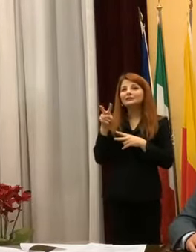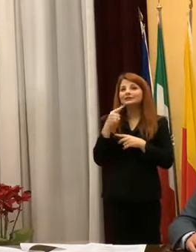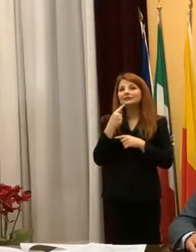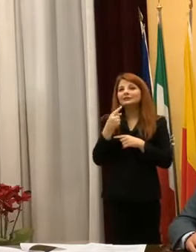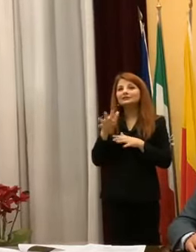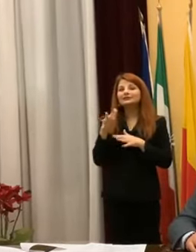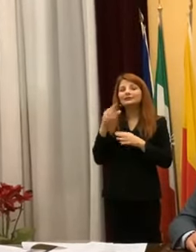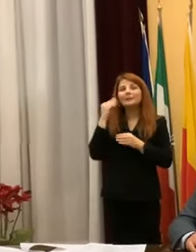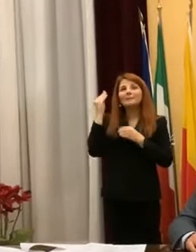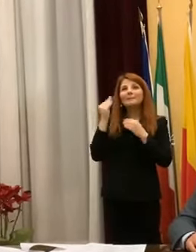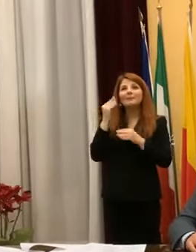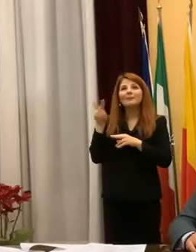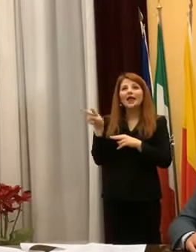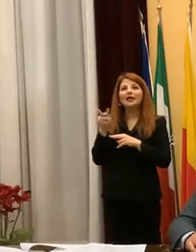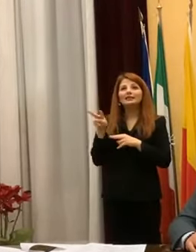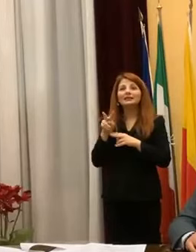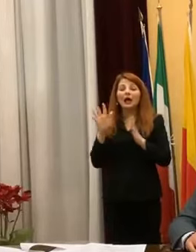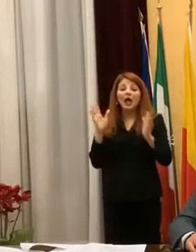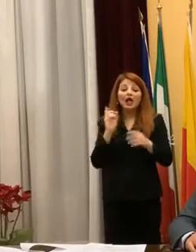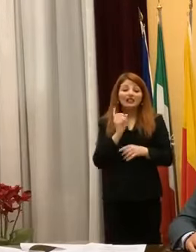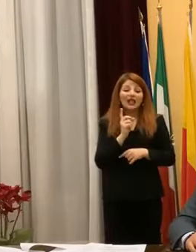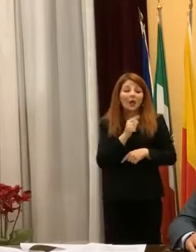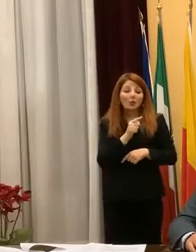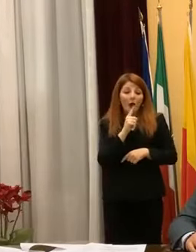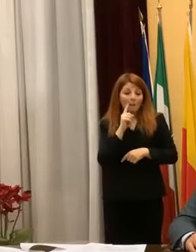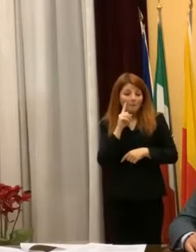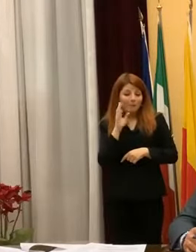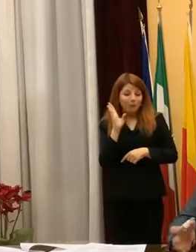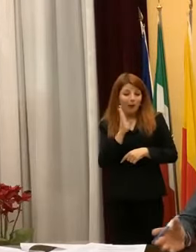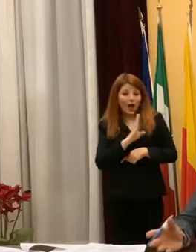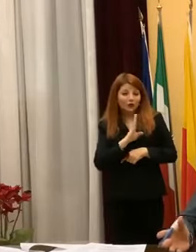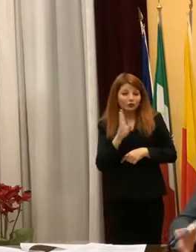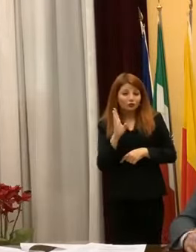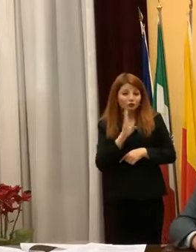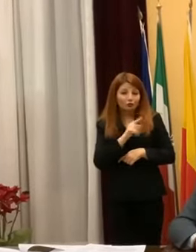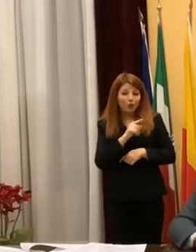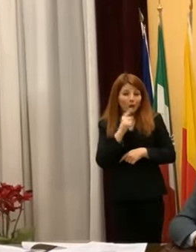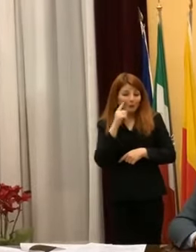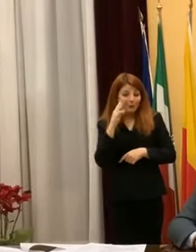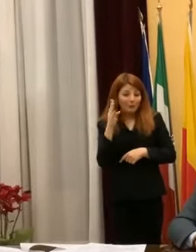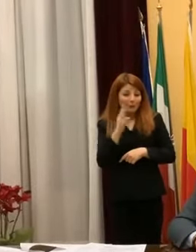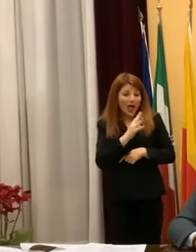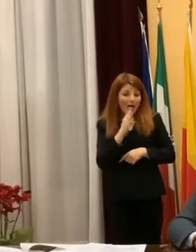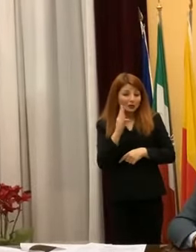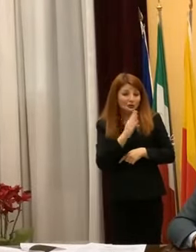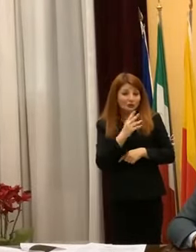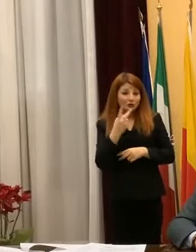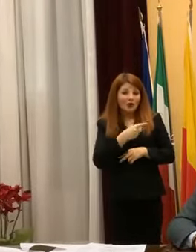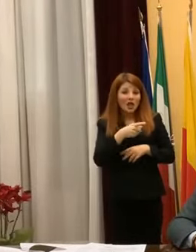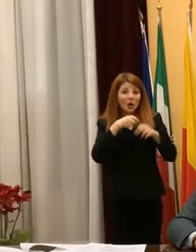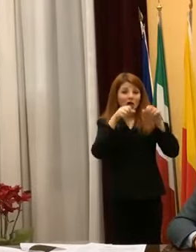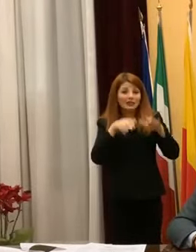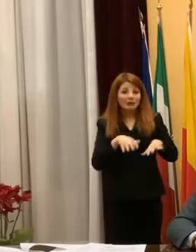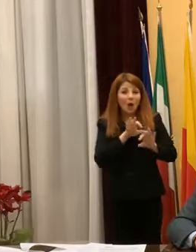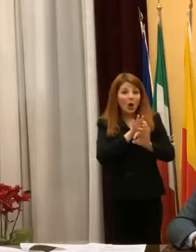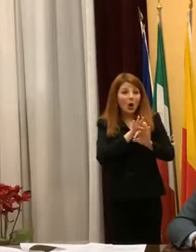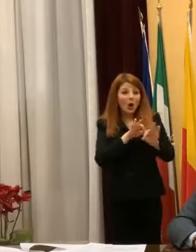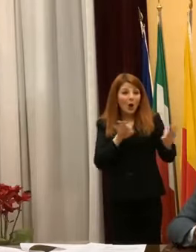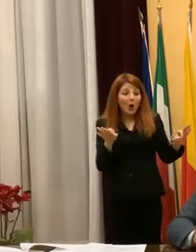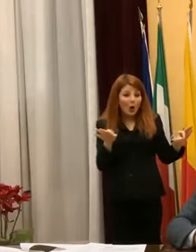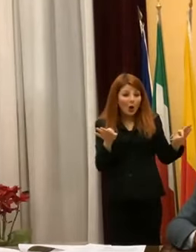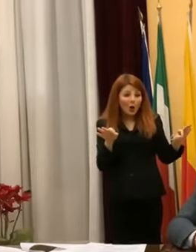questo pazzo di De Luca non ci ha fatto la cortesia di dimettersi, erano pronti lì a